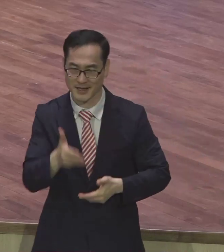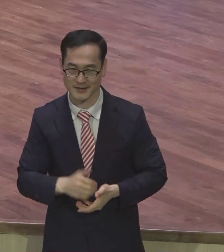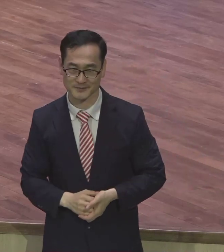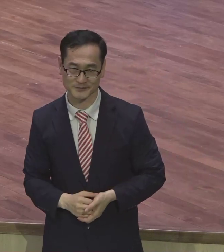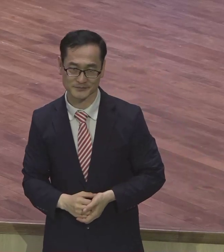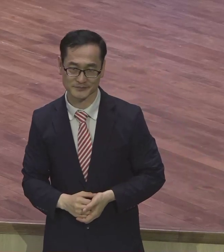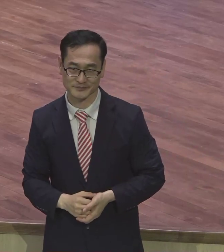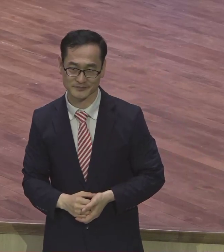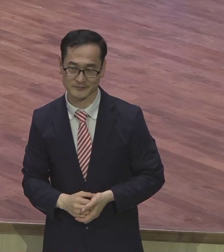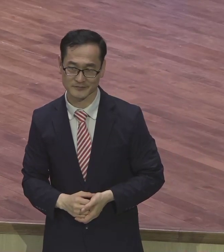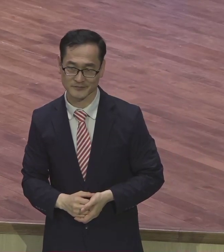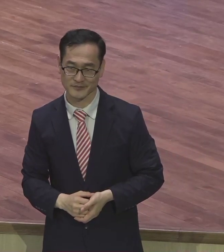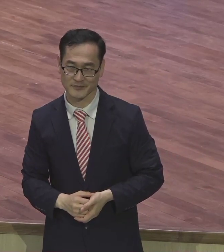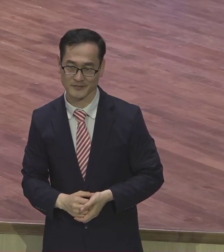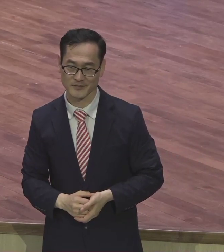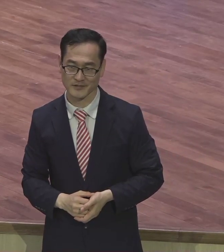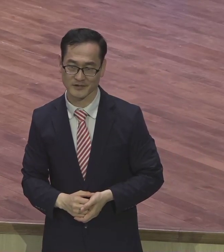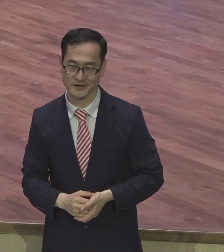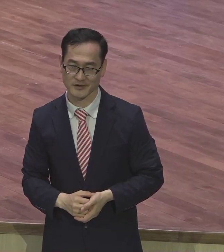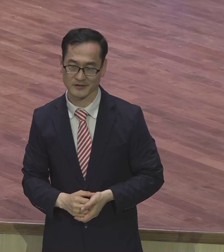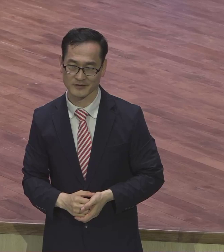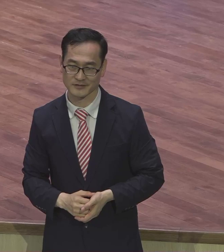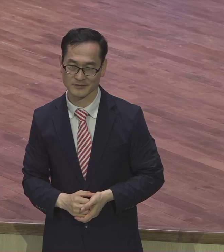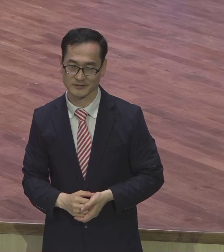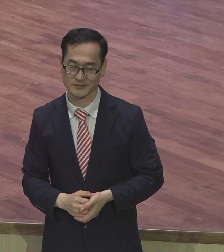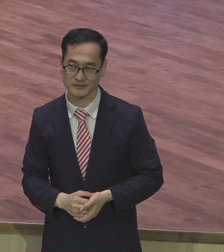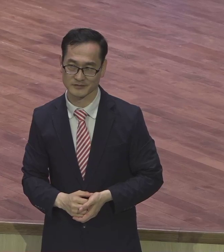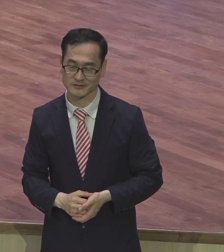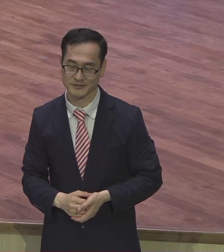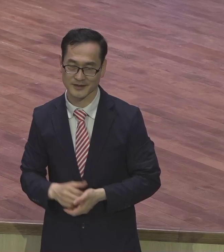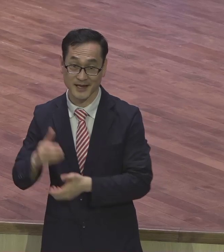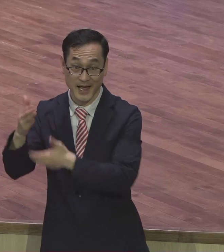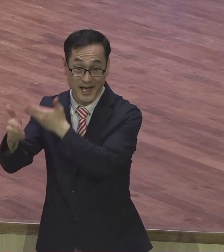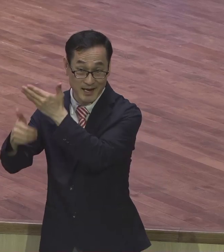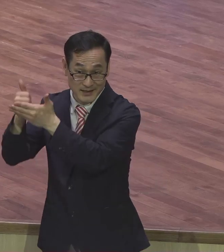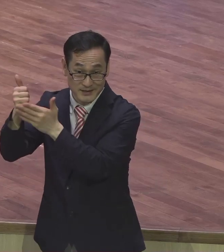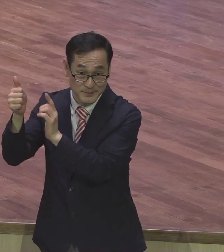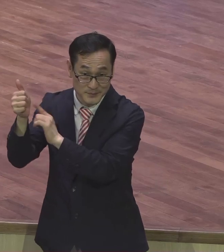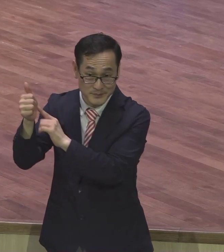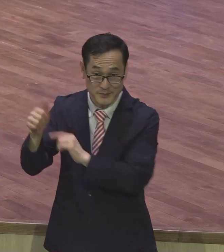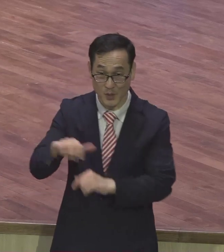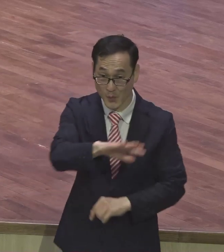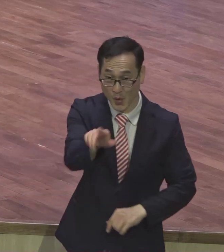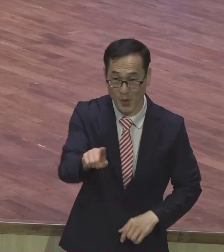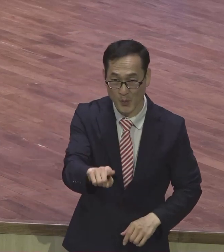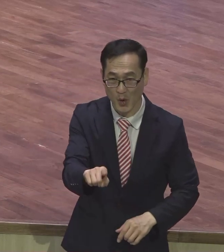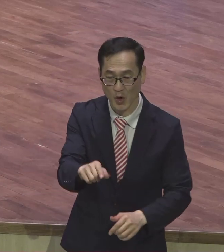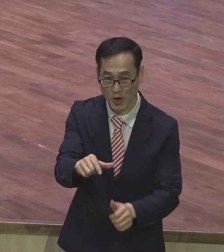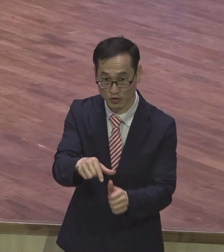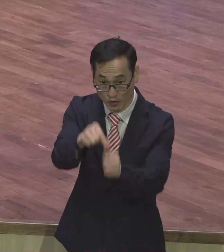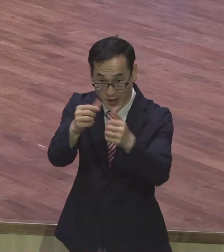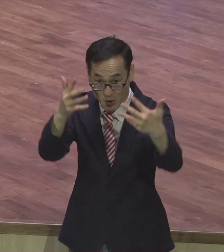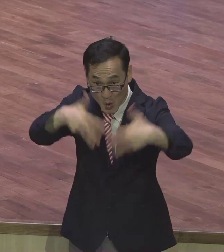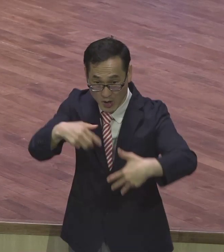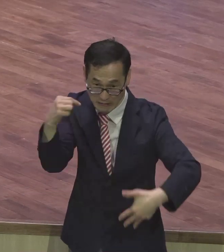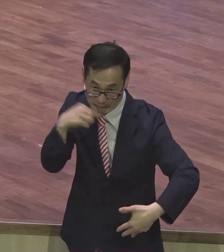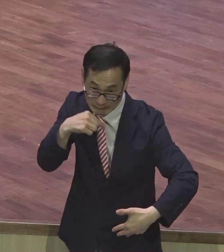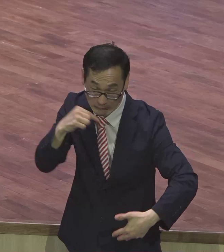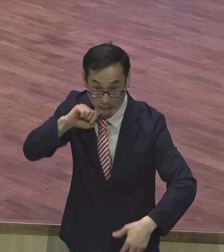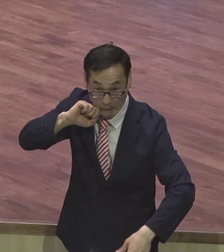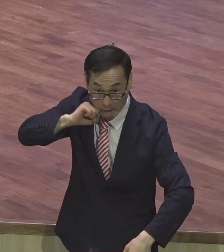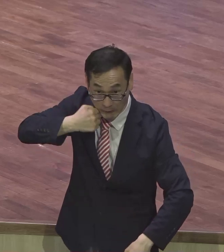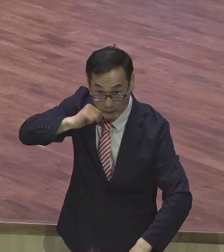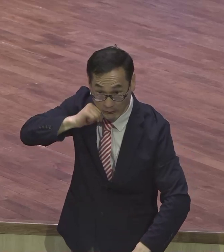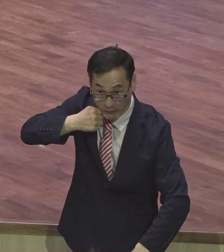시시하게 자꾸 뭘 자꾸 요구하십니까 사람에게 뭘 요구합니까 그런 거 하니까 모든 요구는